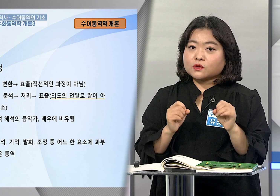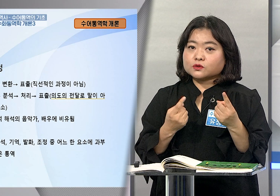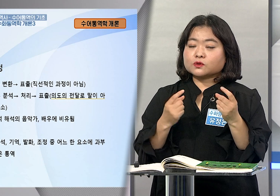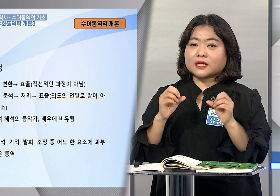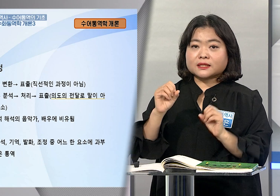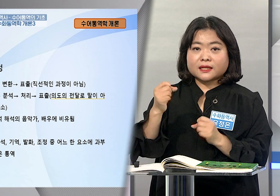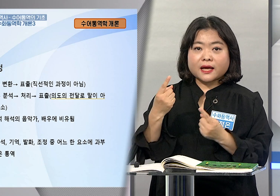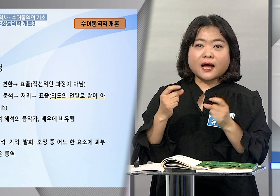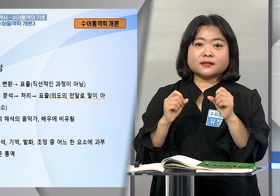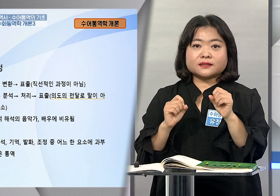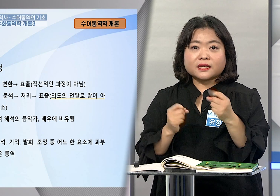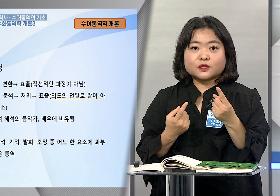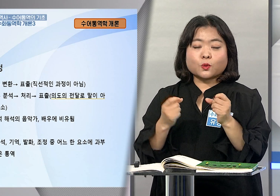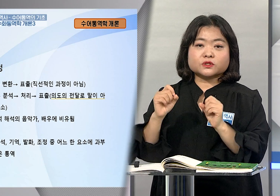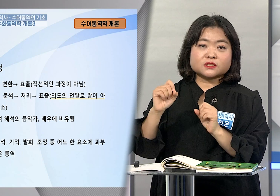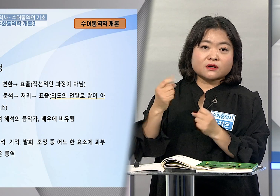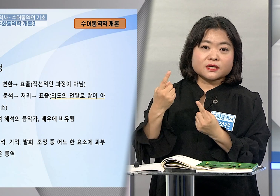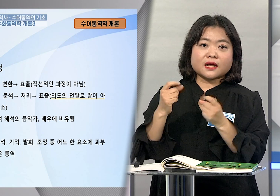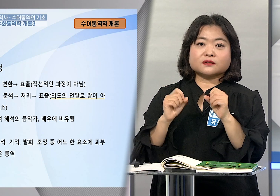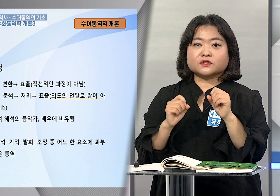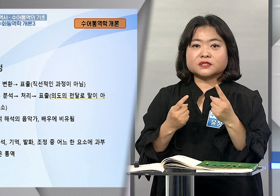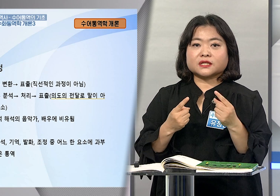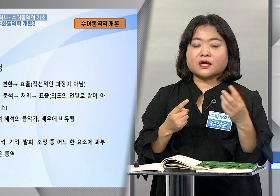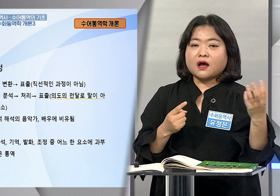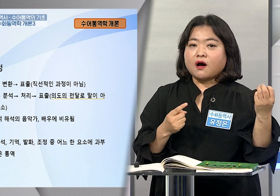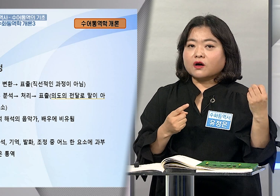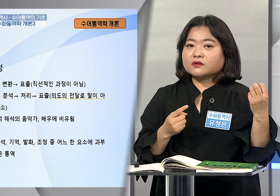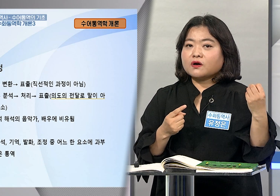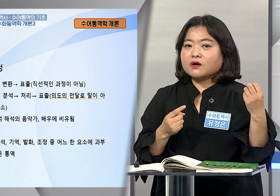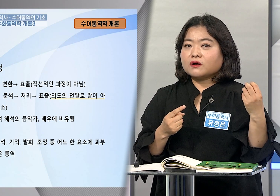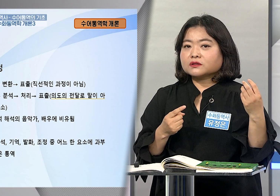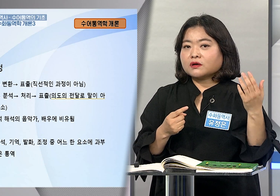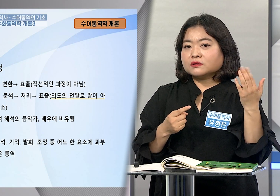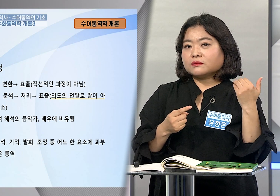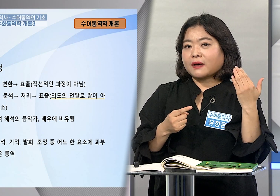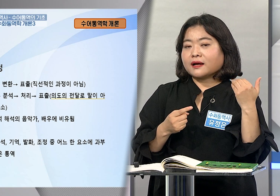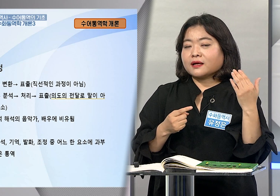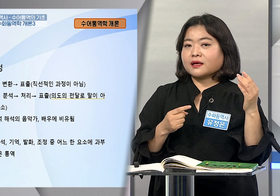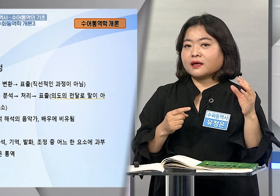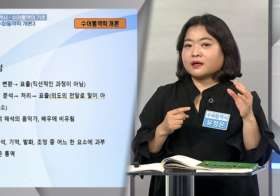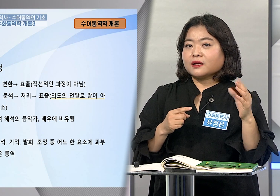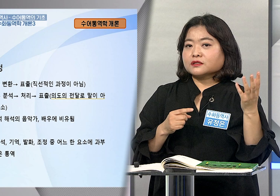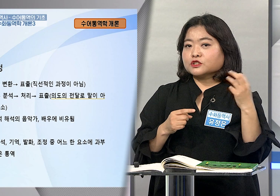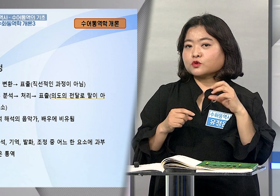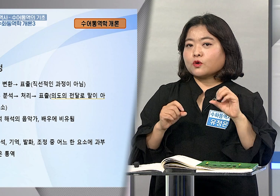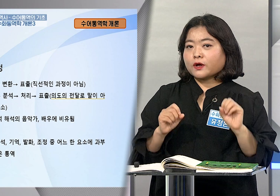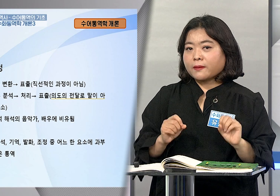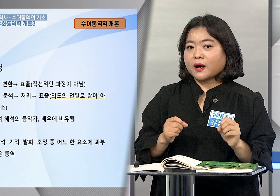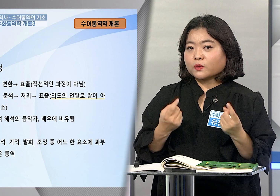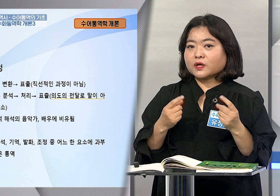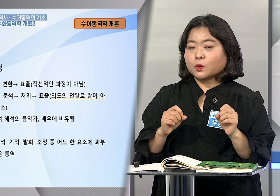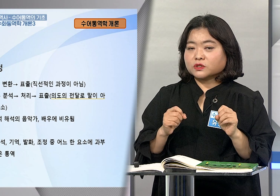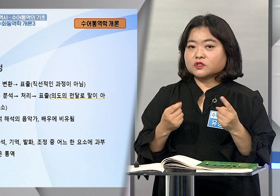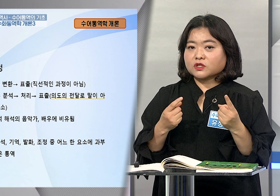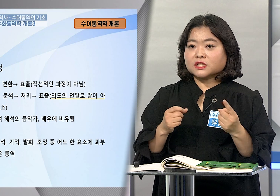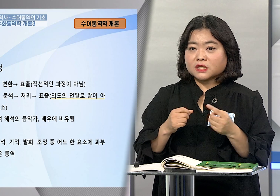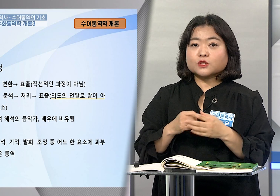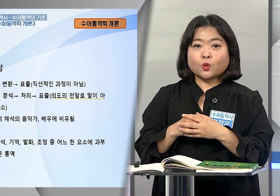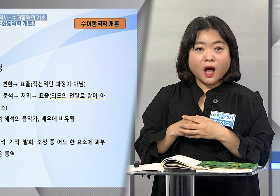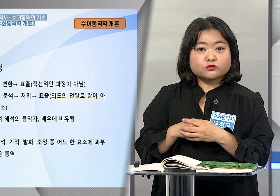동시적으로 나타나야 하는데 이 동시성이라는 것이 어떤 말의 듣고의 바로의 동시성이기도